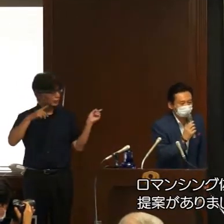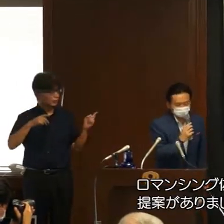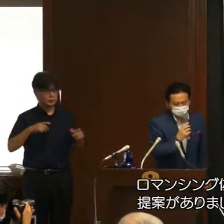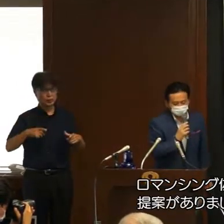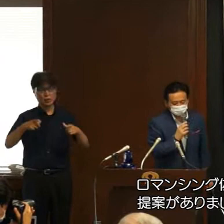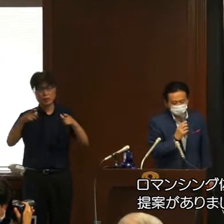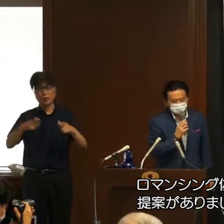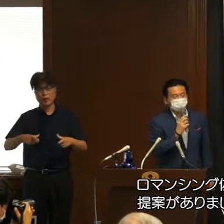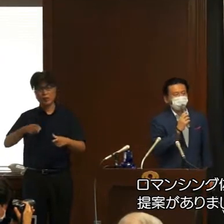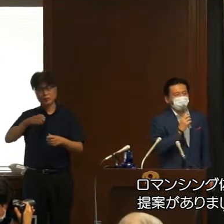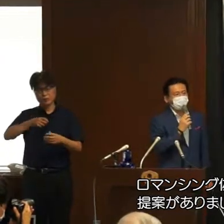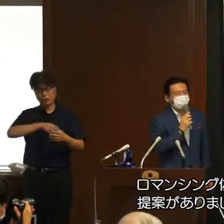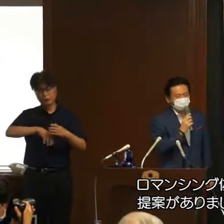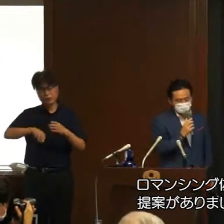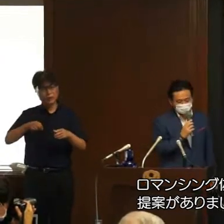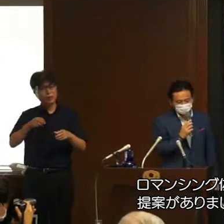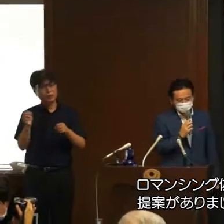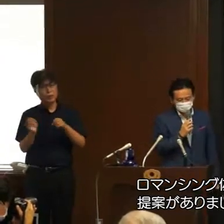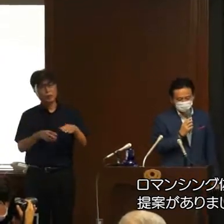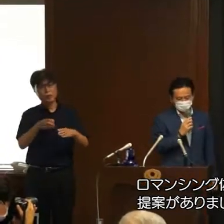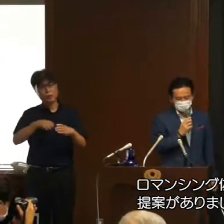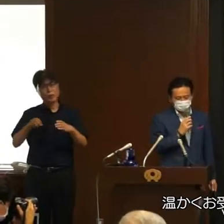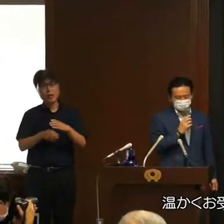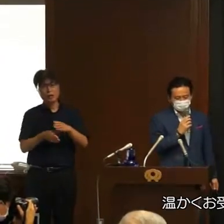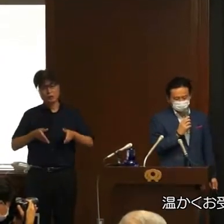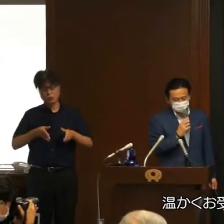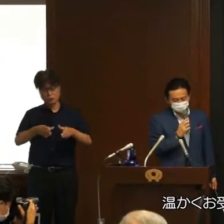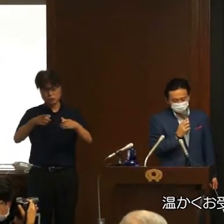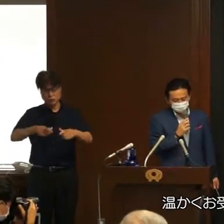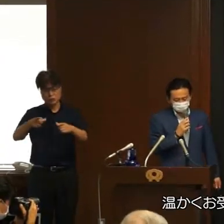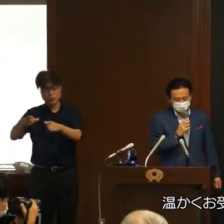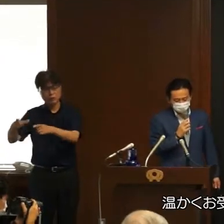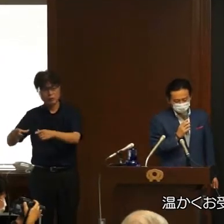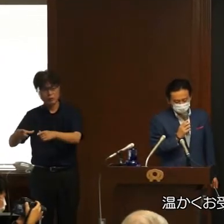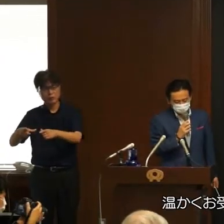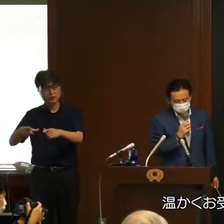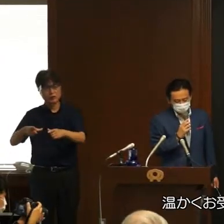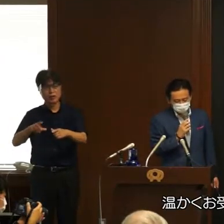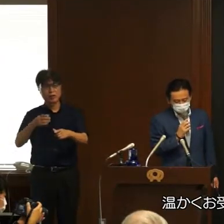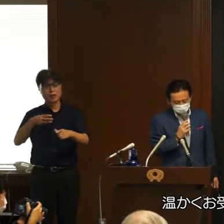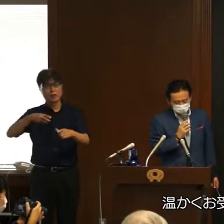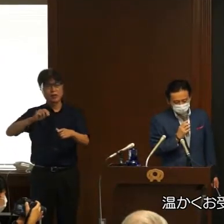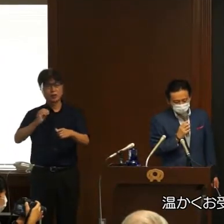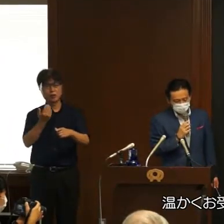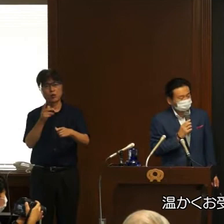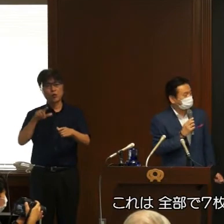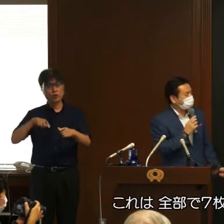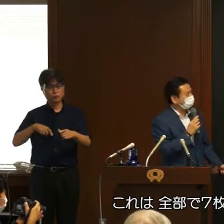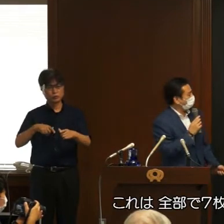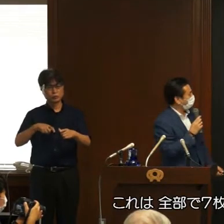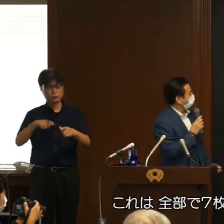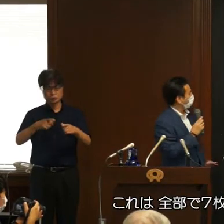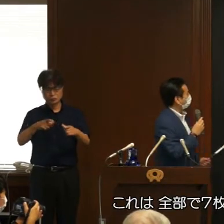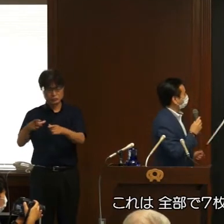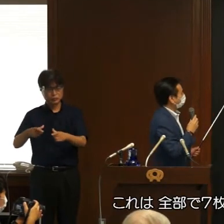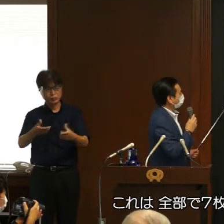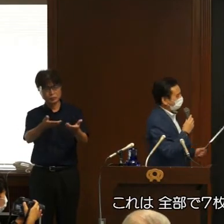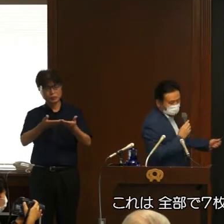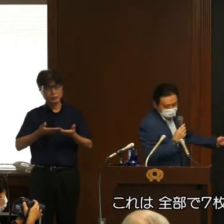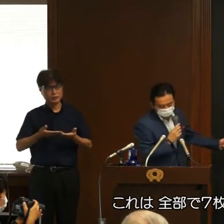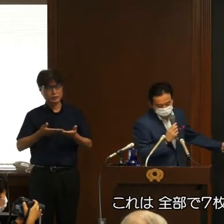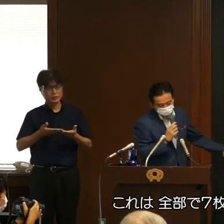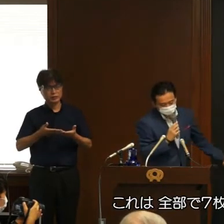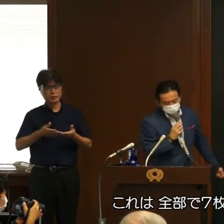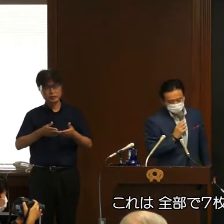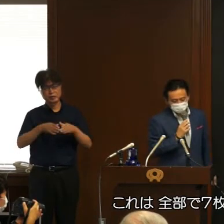ホール寄贈の提案がありまして、温かくお受けいたしました。これ全部で